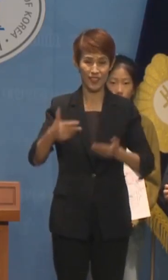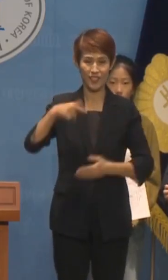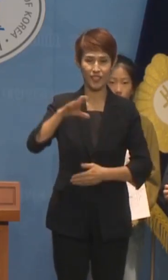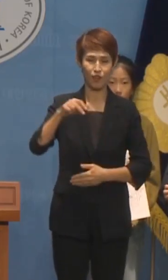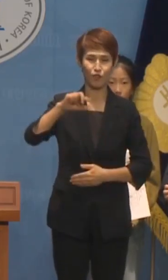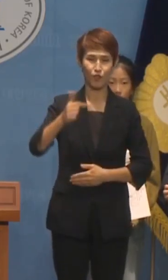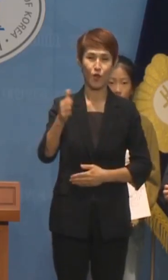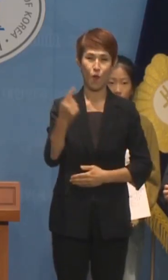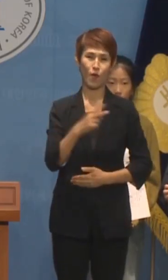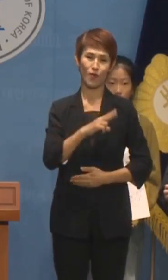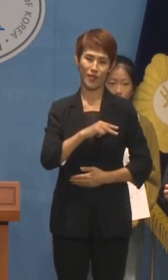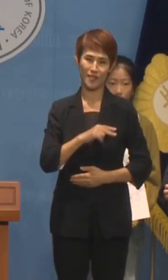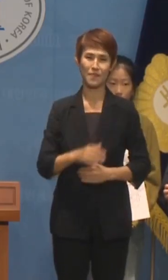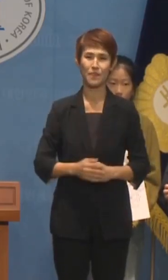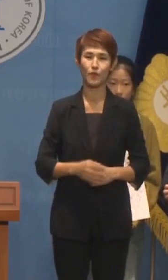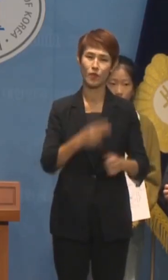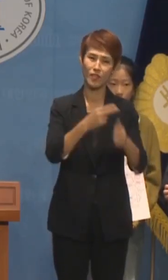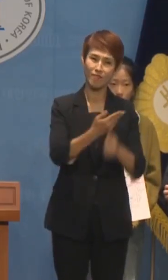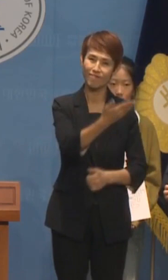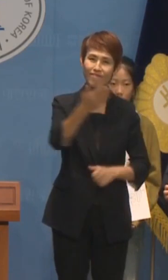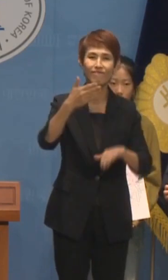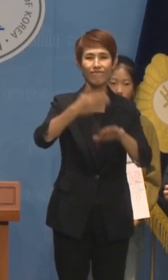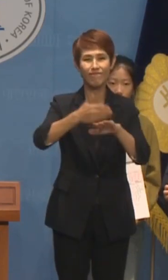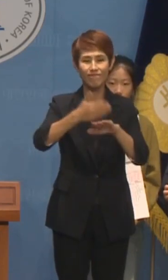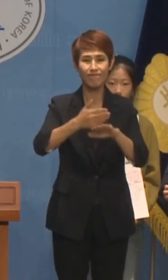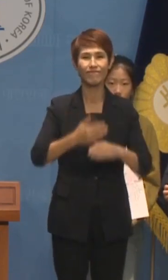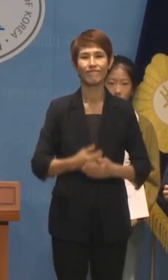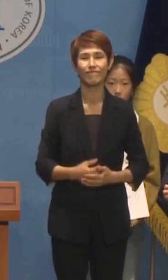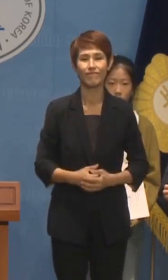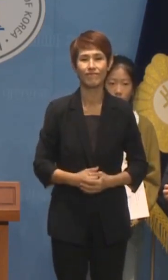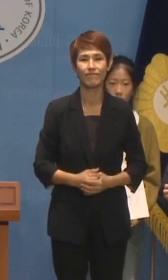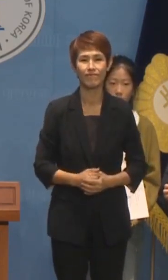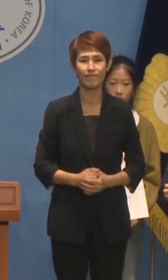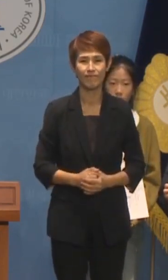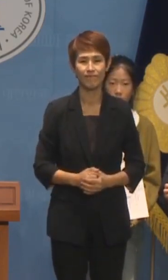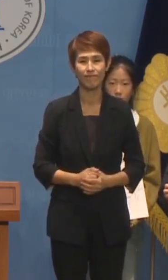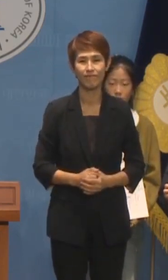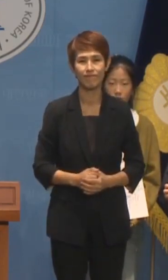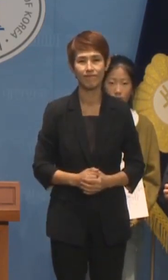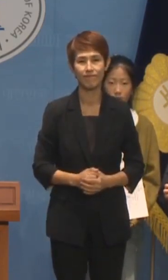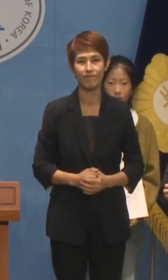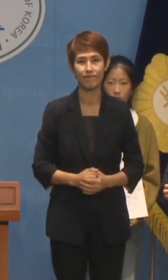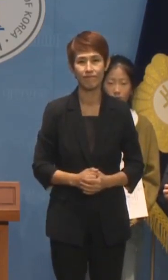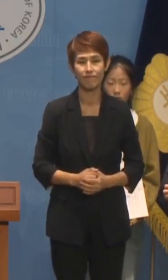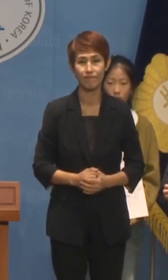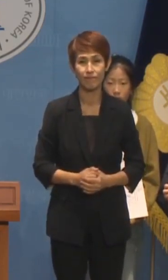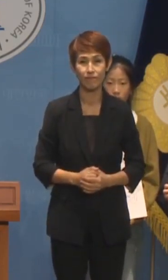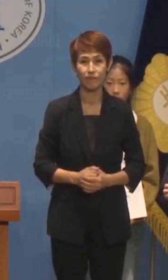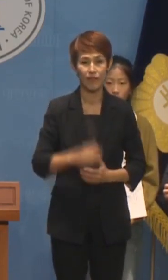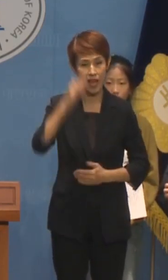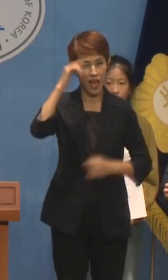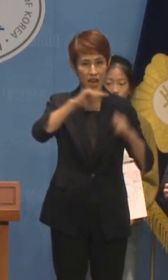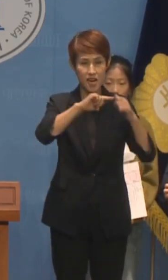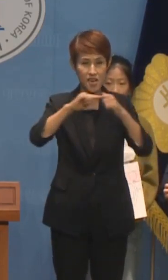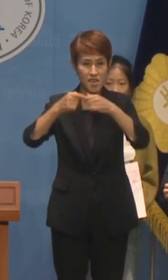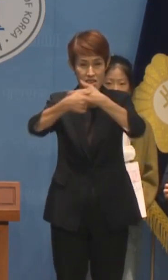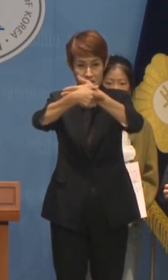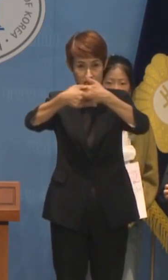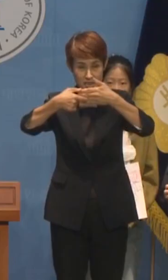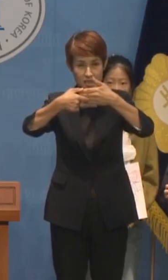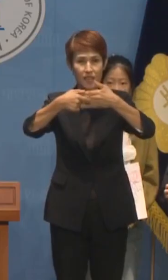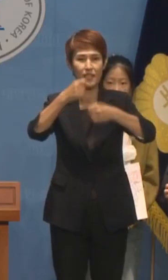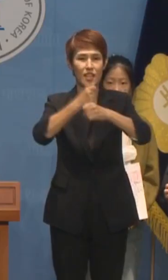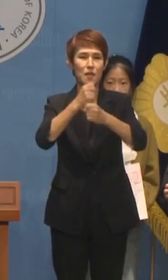정준호 국회의원님, 여러 선생님들께 감사를 드리며 발표를 시작하겠습니다. 저희가 한글 간판법을